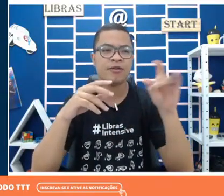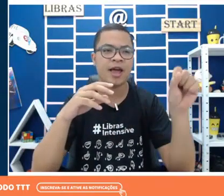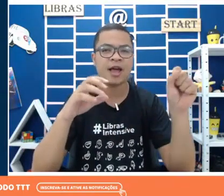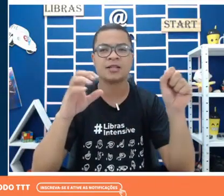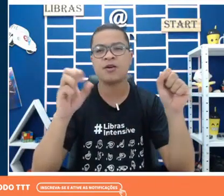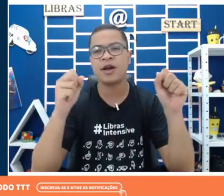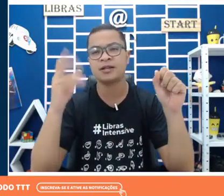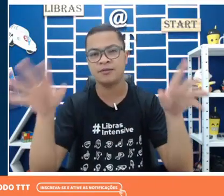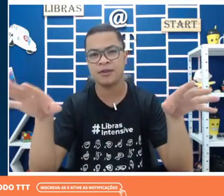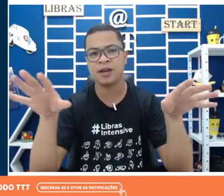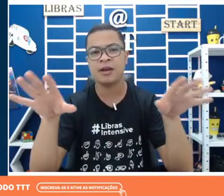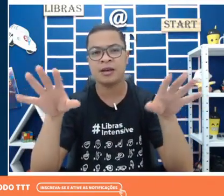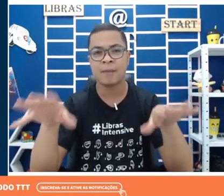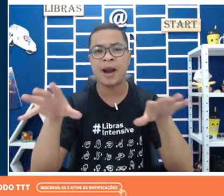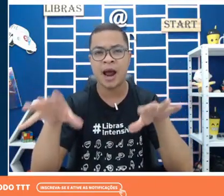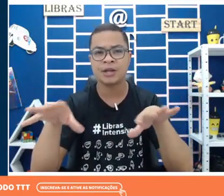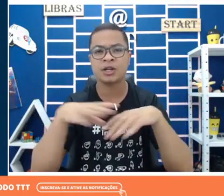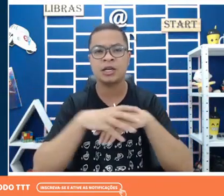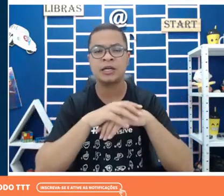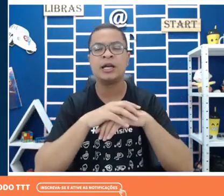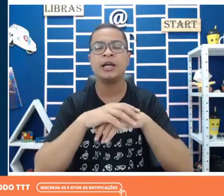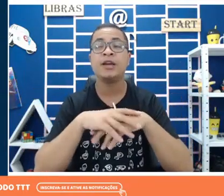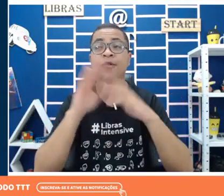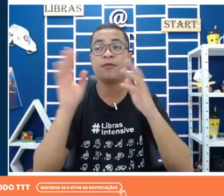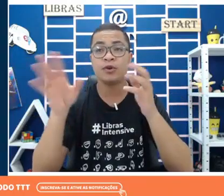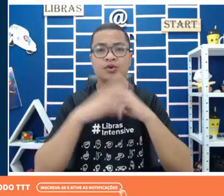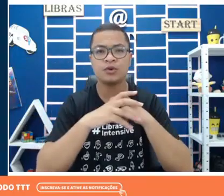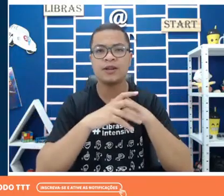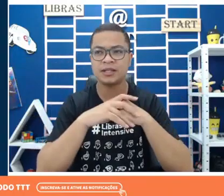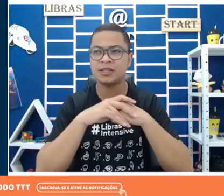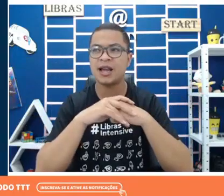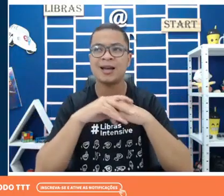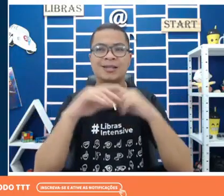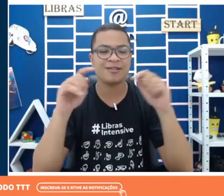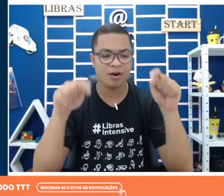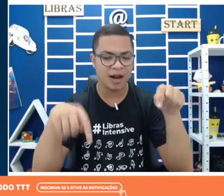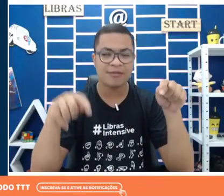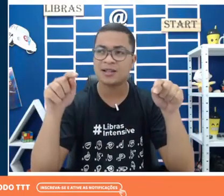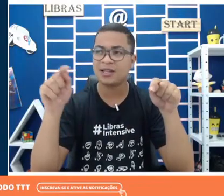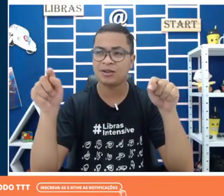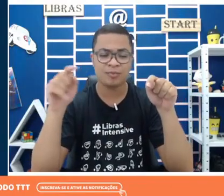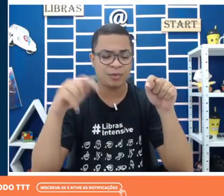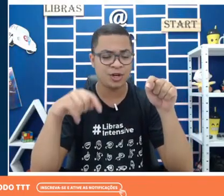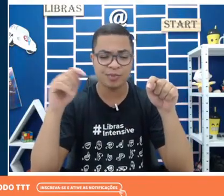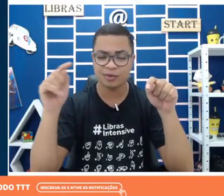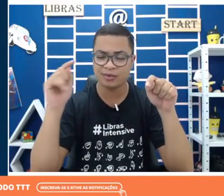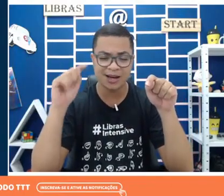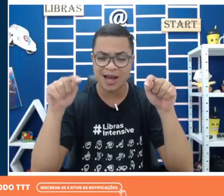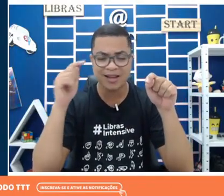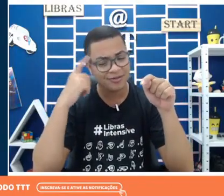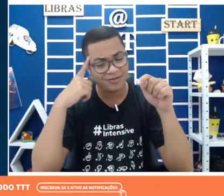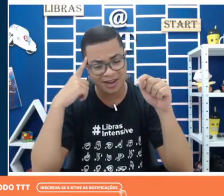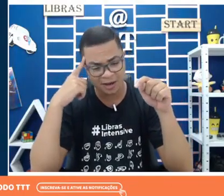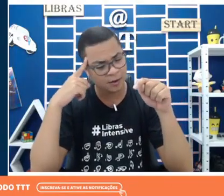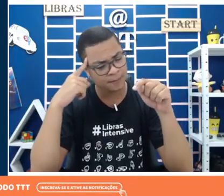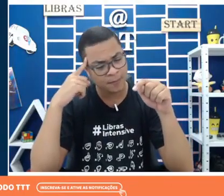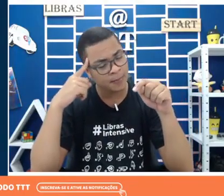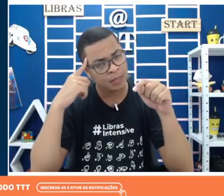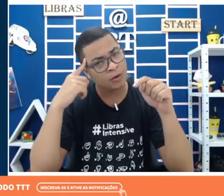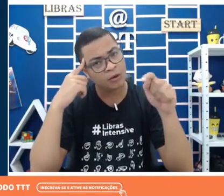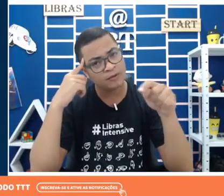esse OVS, OSV na prática e for ver um surdo fazendo sinais, você vai olhar e falar assim, tipo, não tem nada a